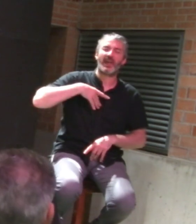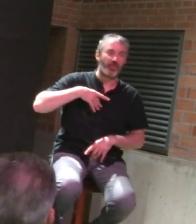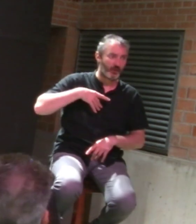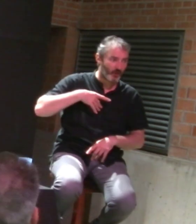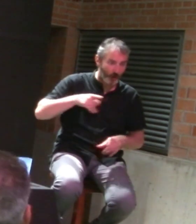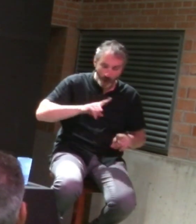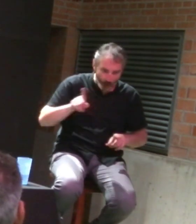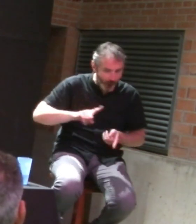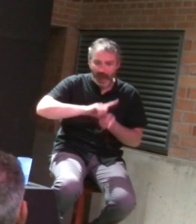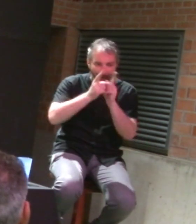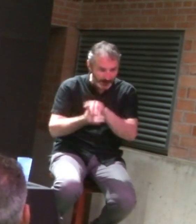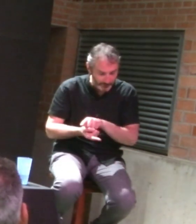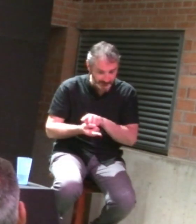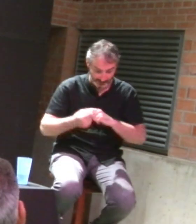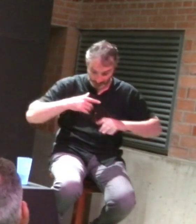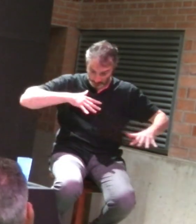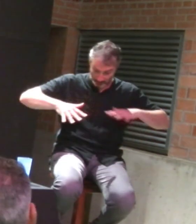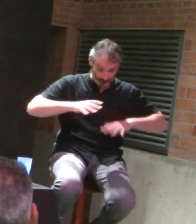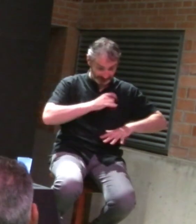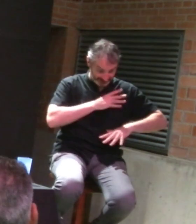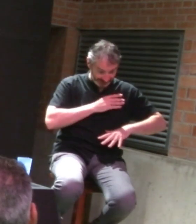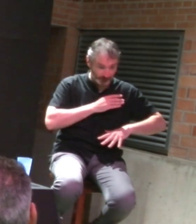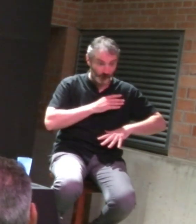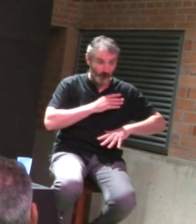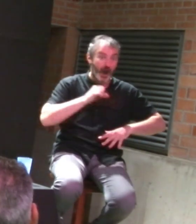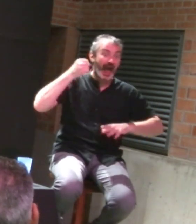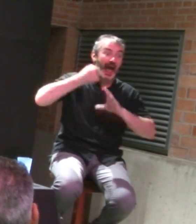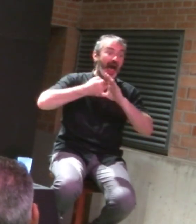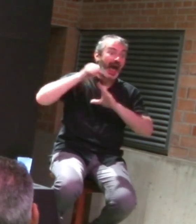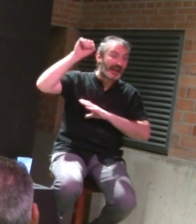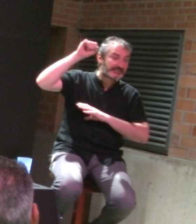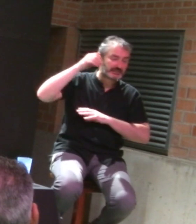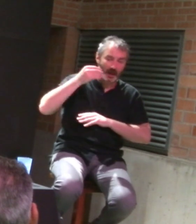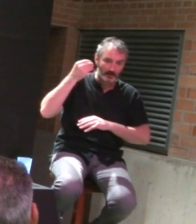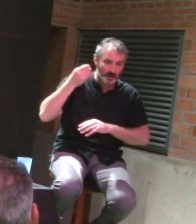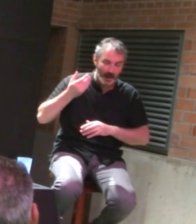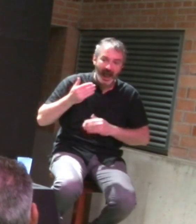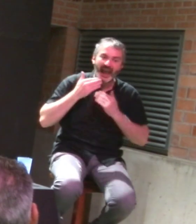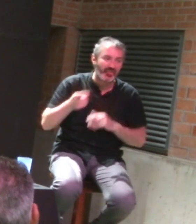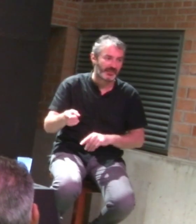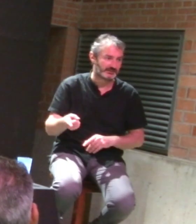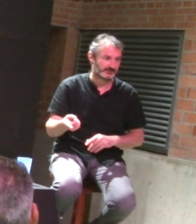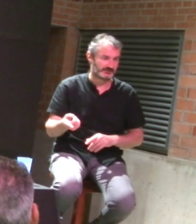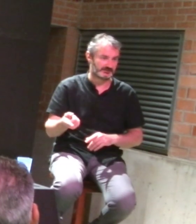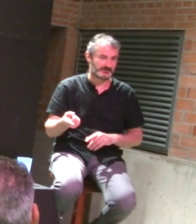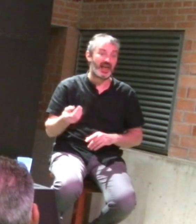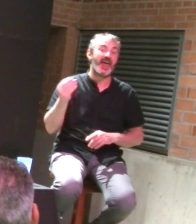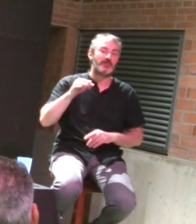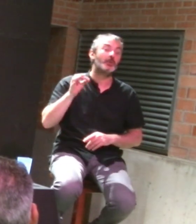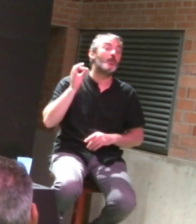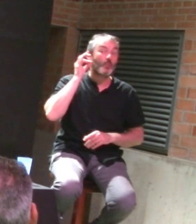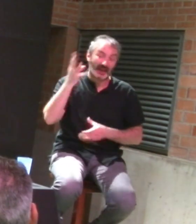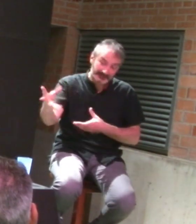Claro, dentro, digamos, del movimiento, que ya de por sí se tiende a invisibilizar, pues todo lo que tiene que ver con las